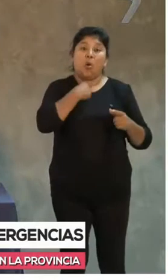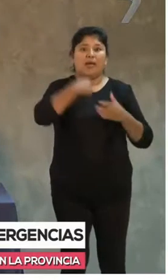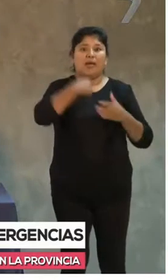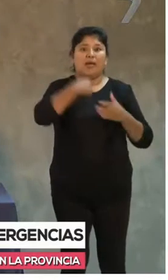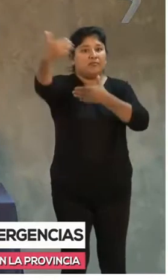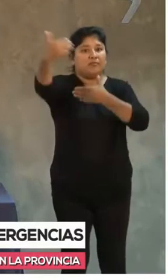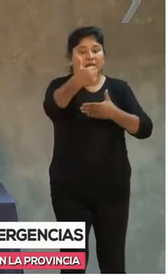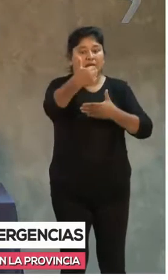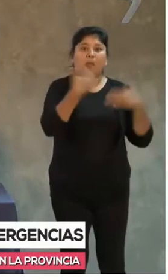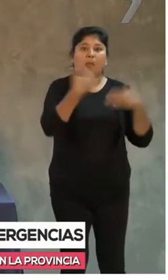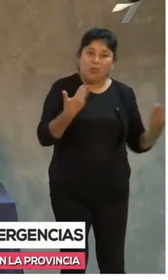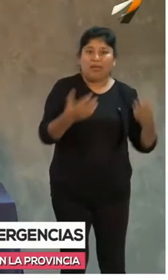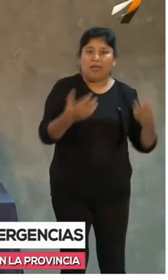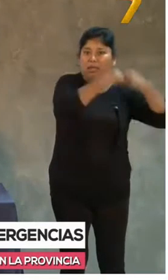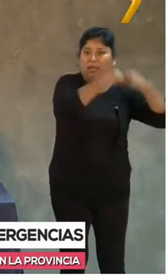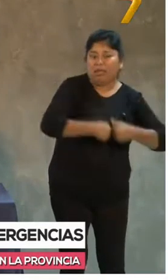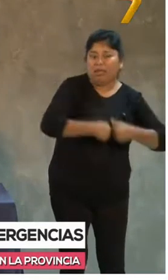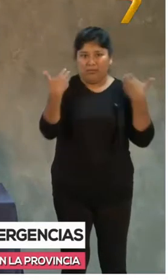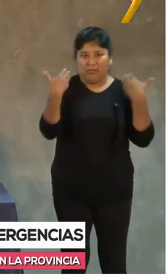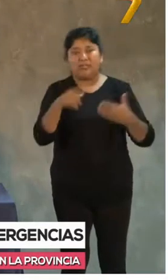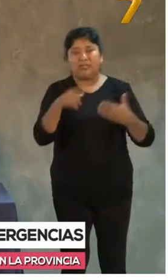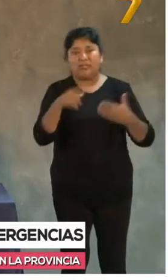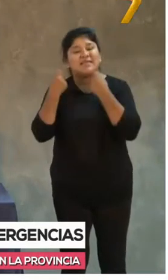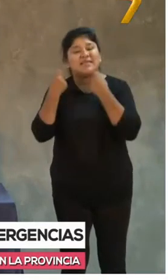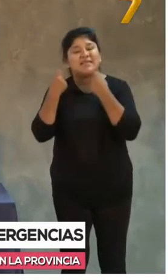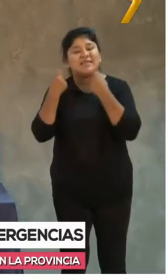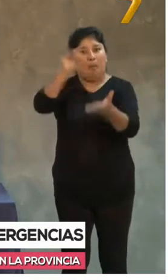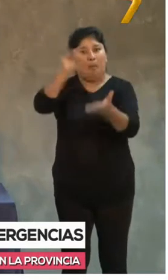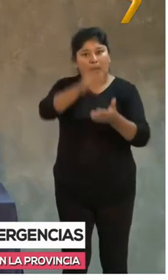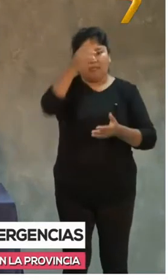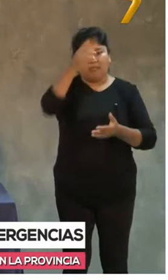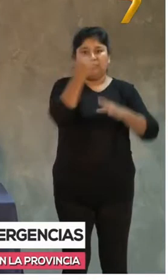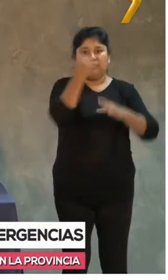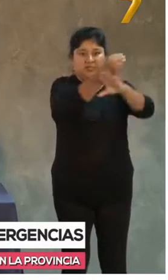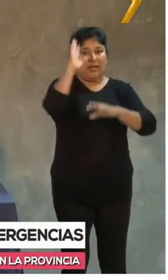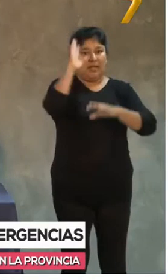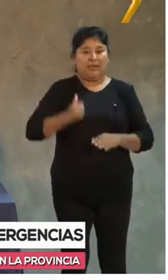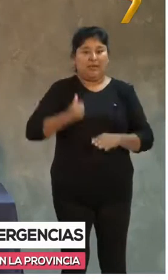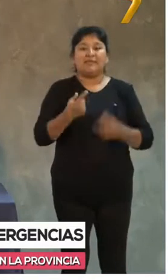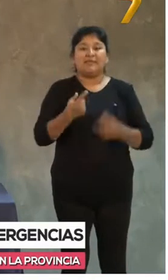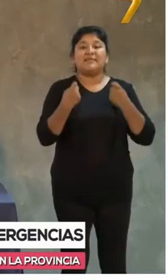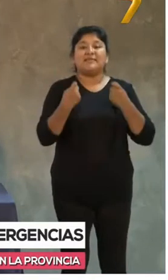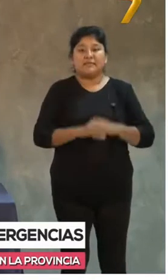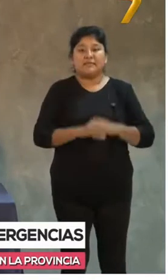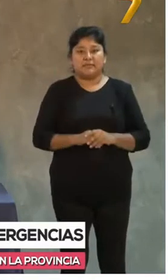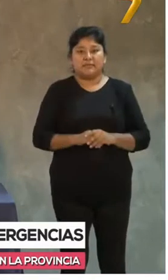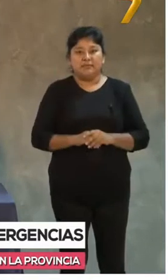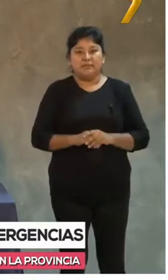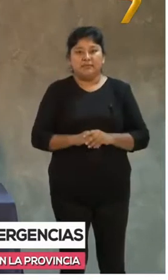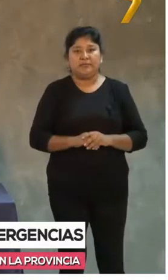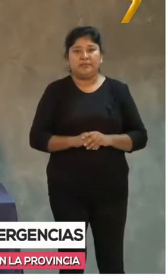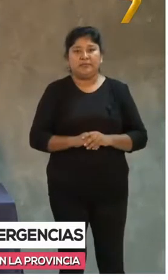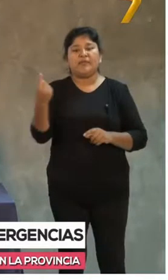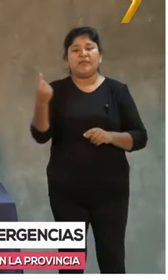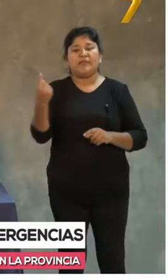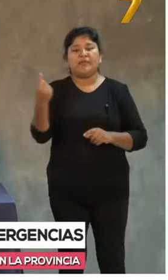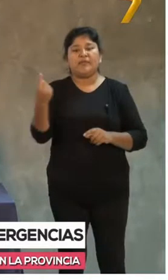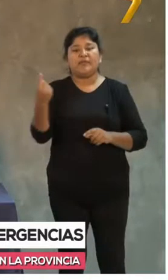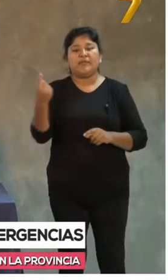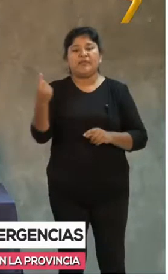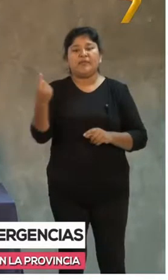cumpla, así que estamos solicitando esa actuación. El tribuno de Jujuy: ¿cuántos casos de coronavirus hay en